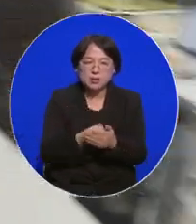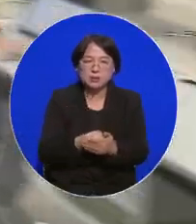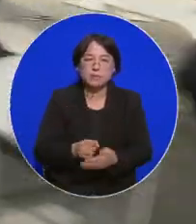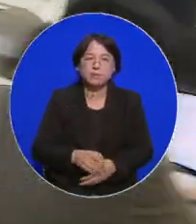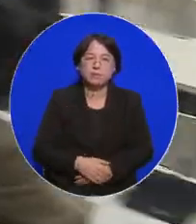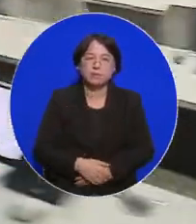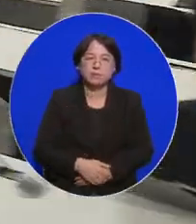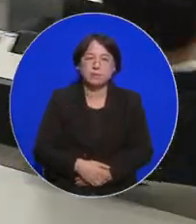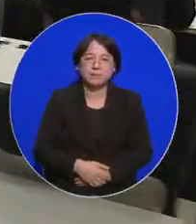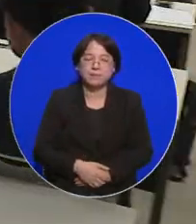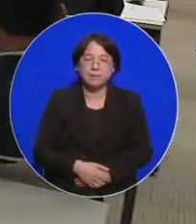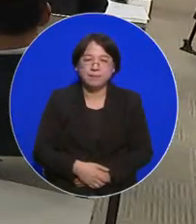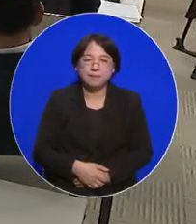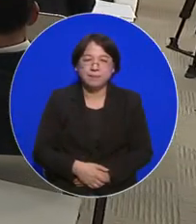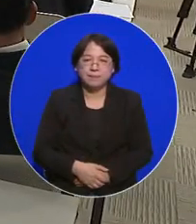신국진입니다